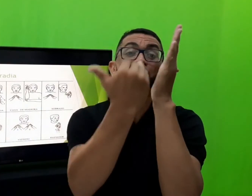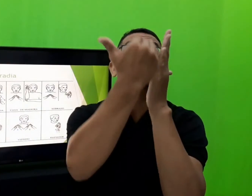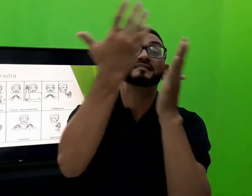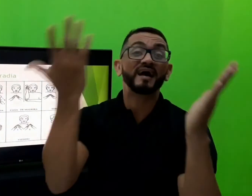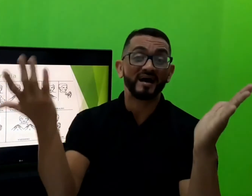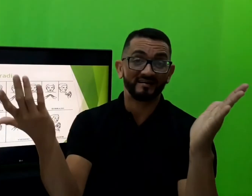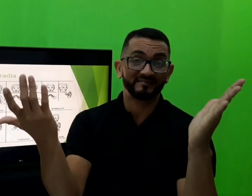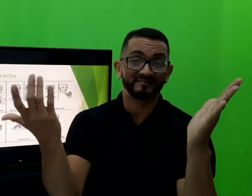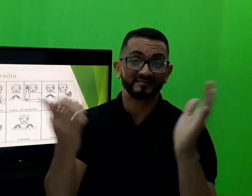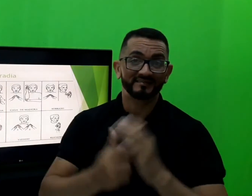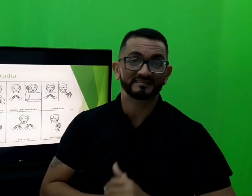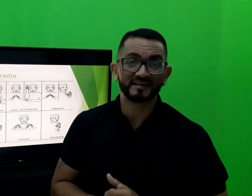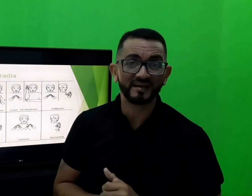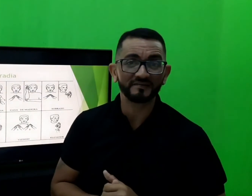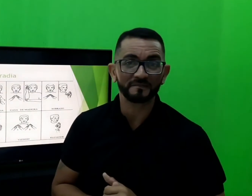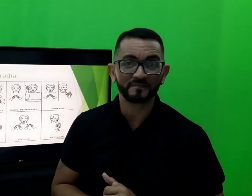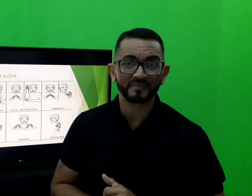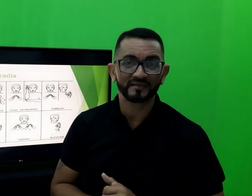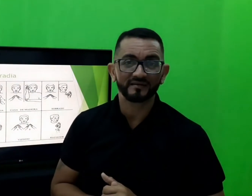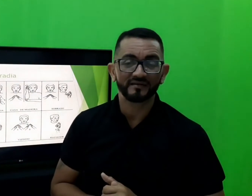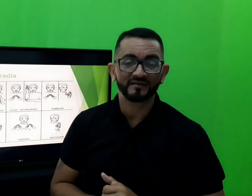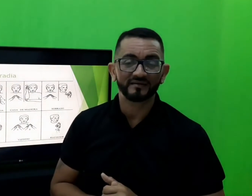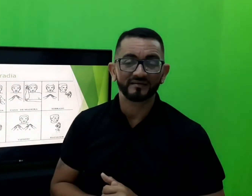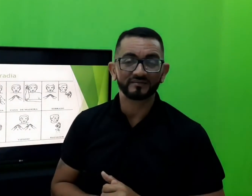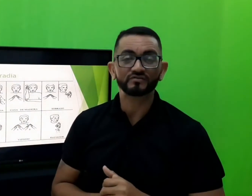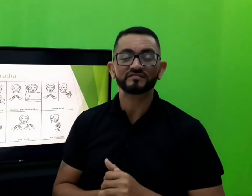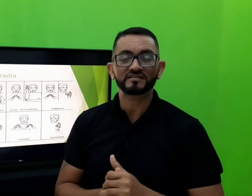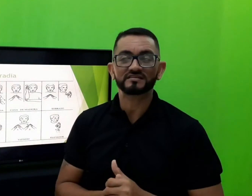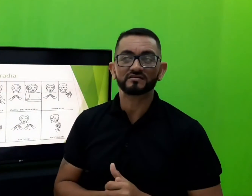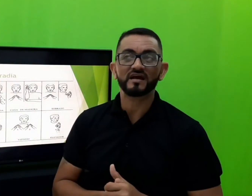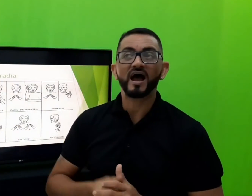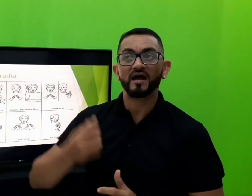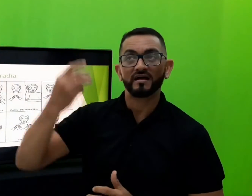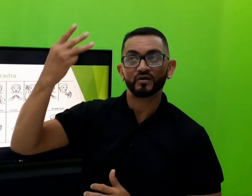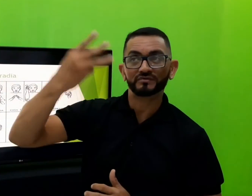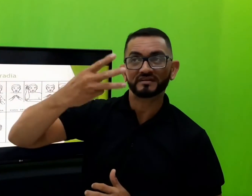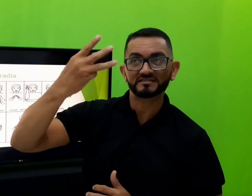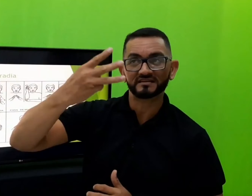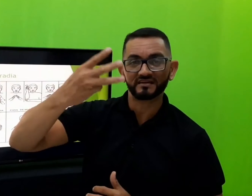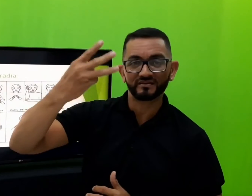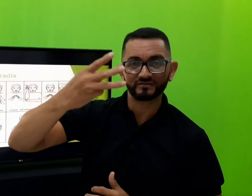o andar, certo? Então você vai dizer que é o terceiro